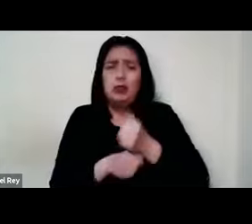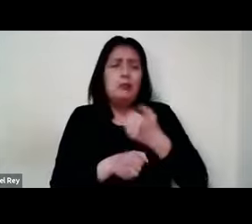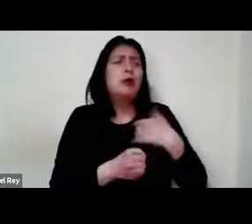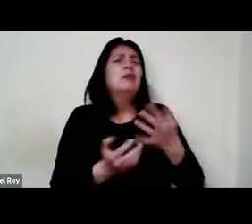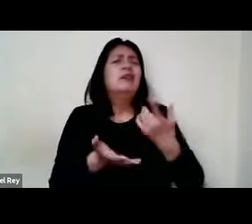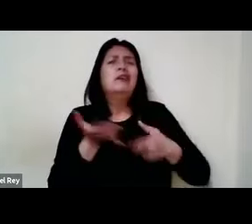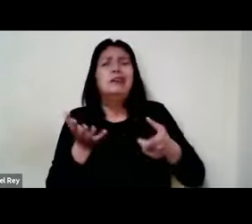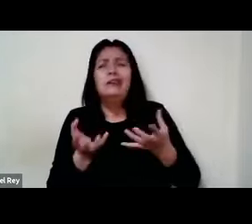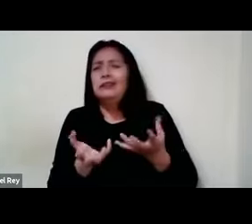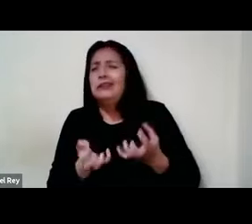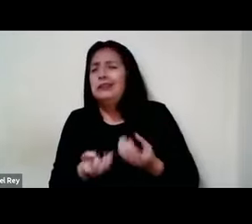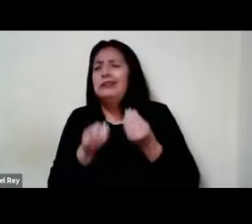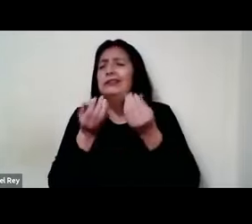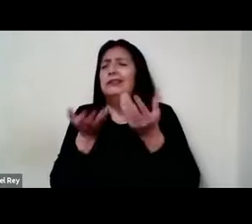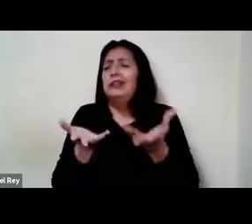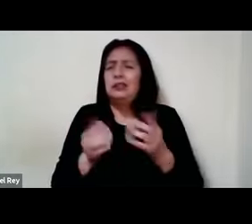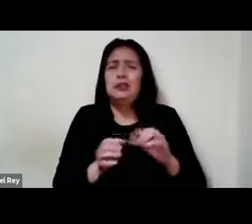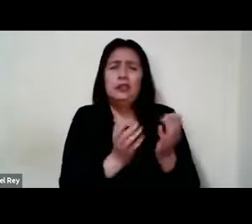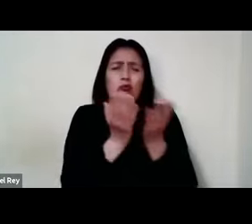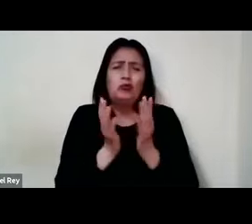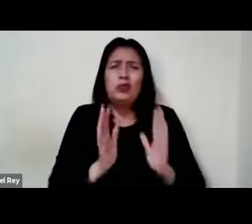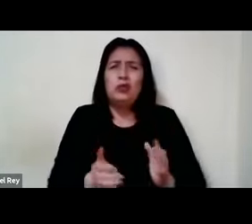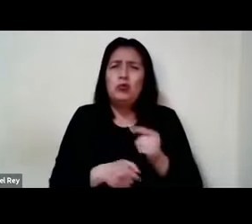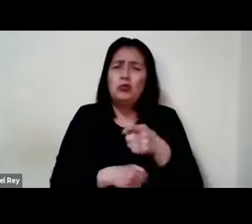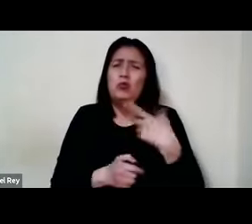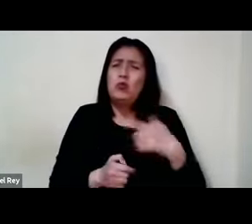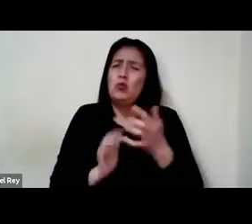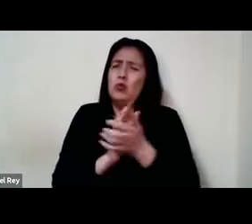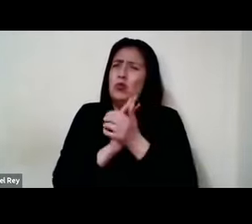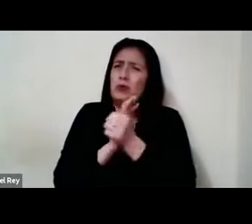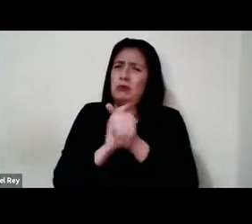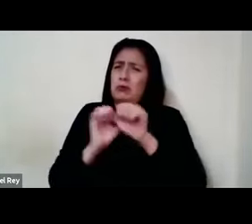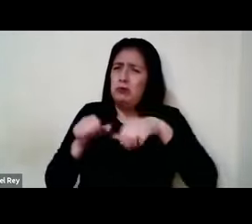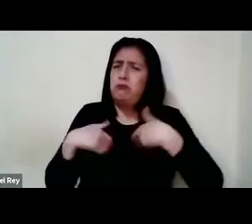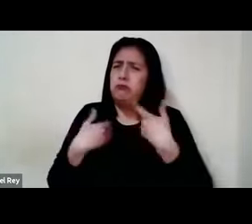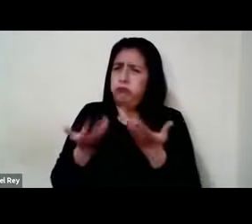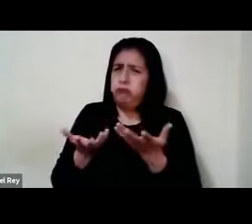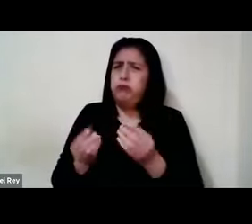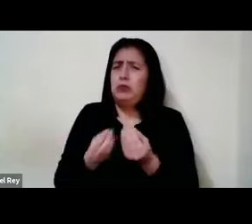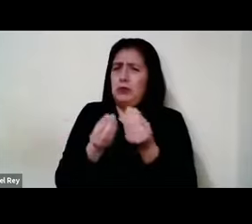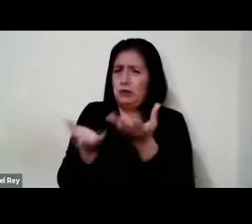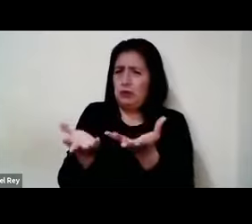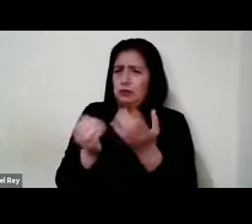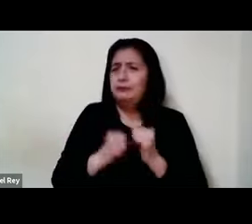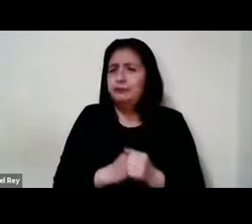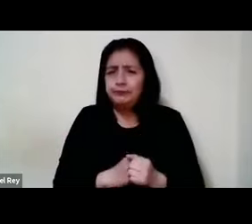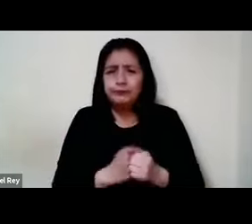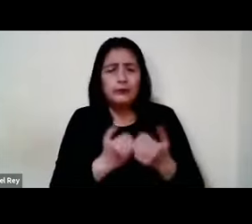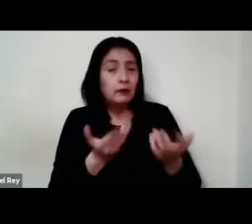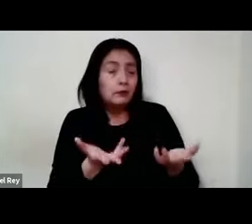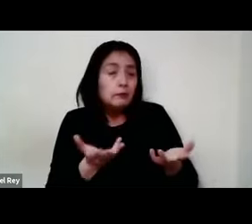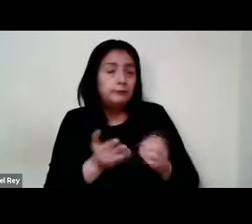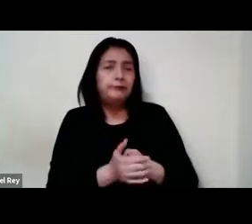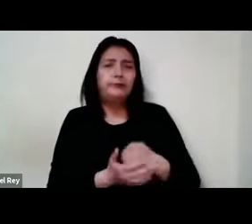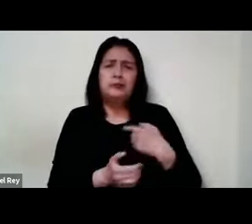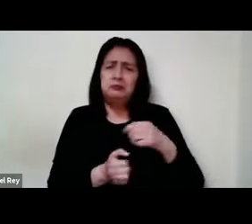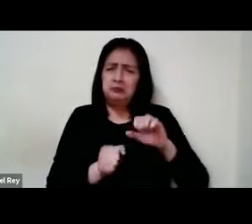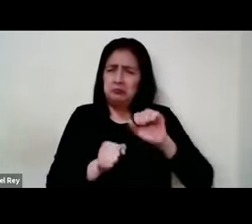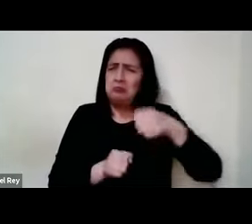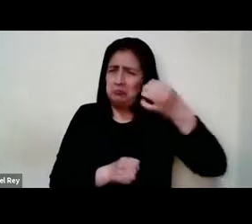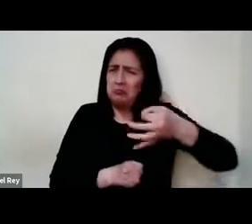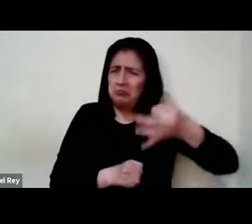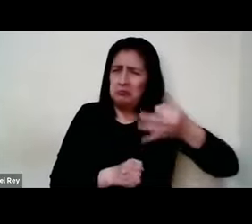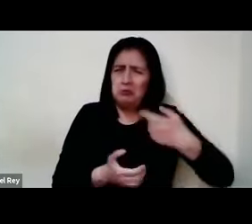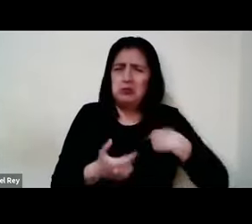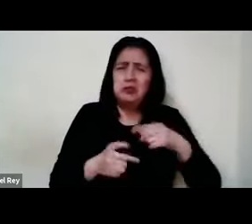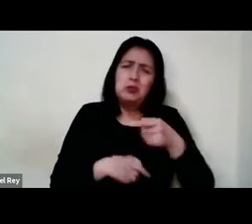de brindar a sus alumnos todo el talento que es capaz de ofrecer. Con seguridad estamos